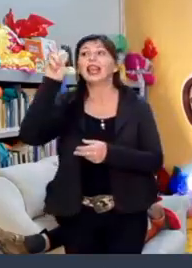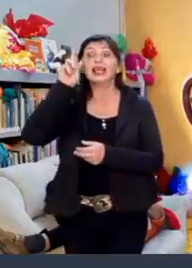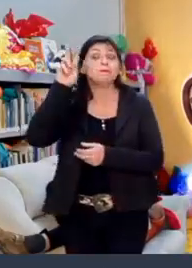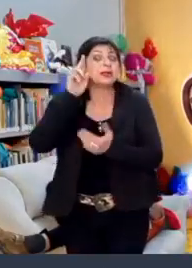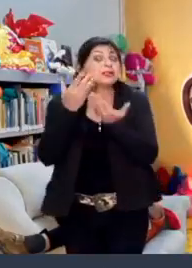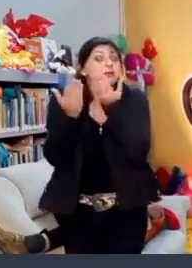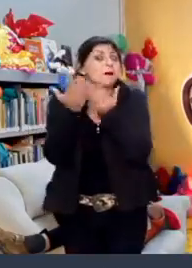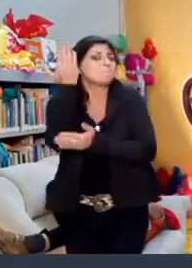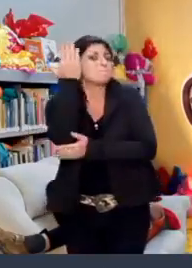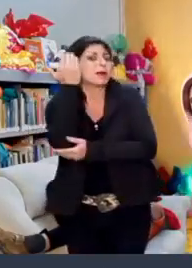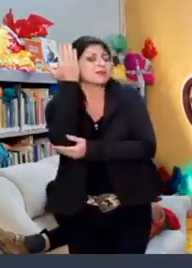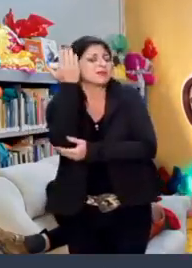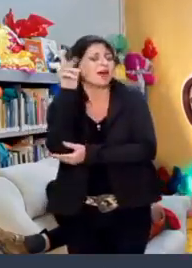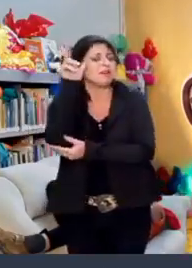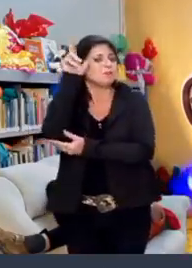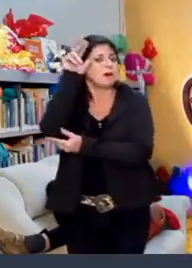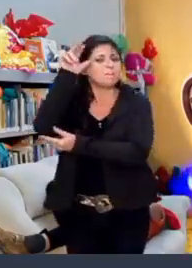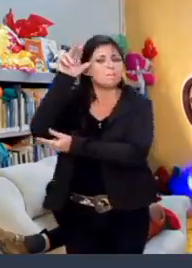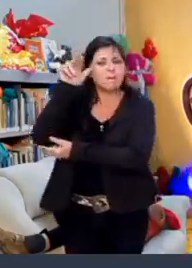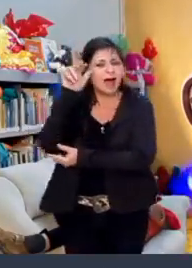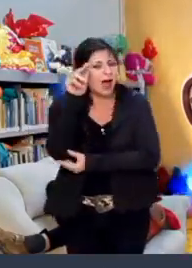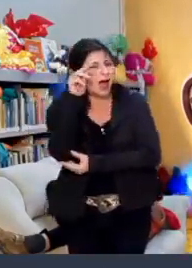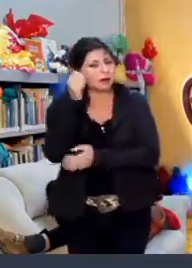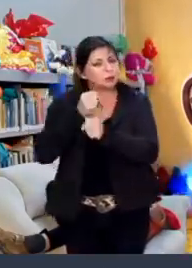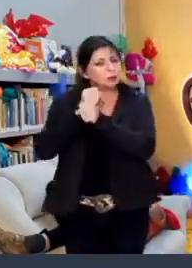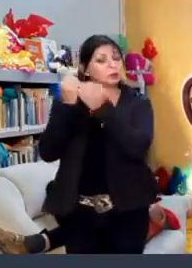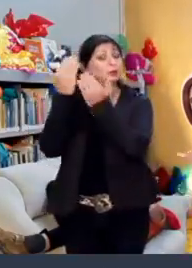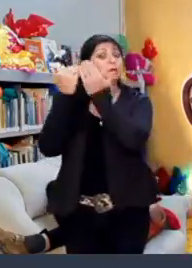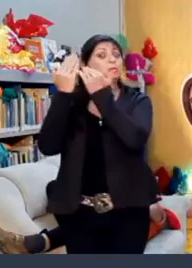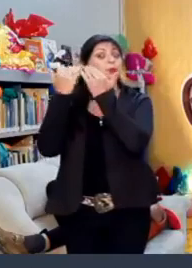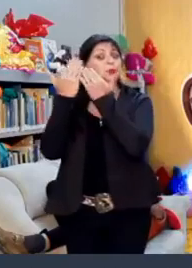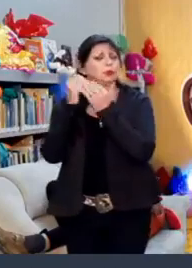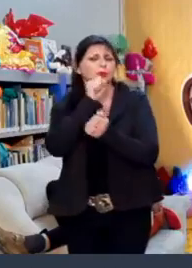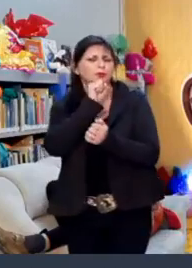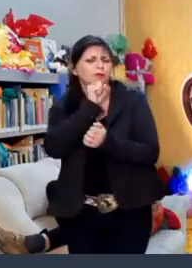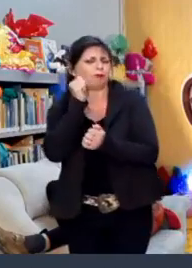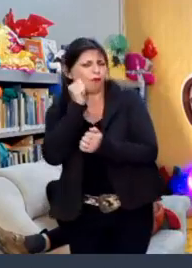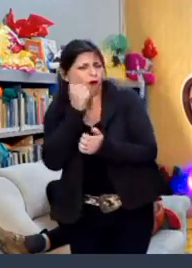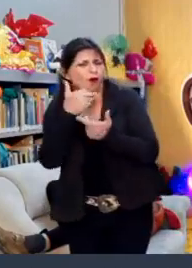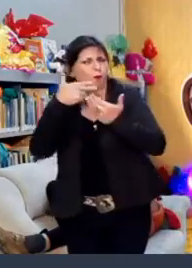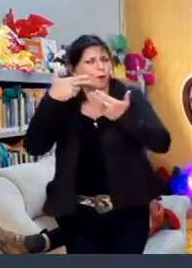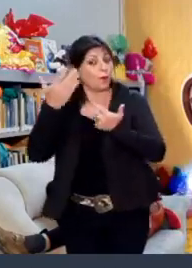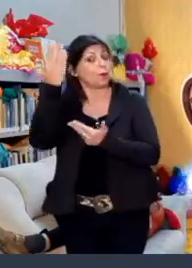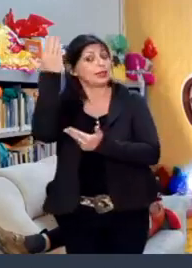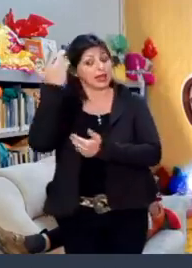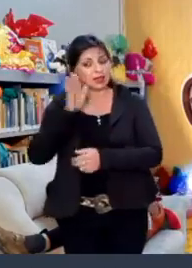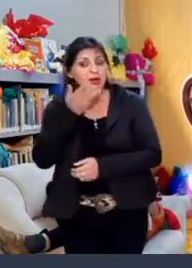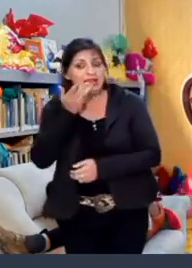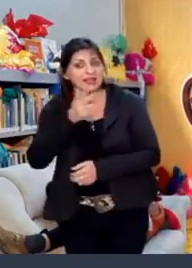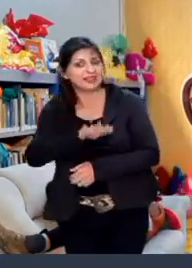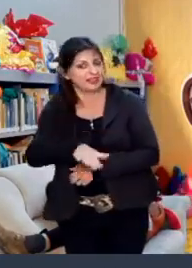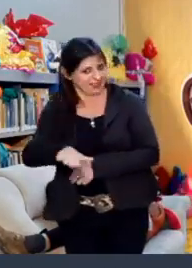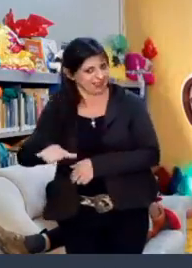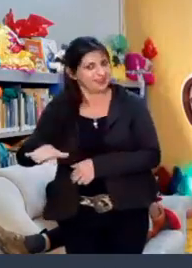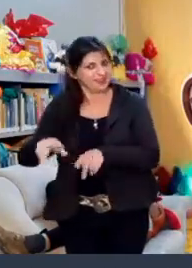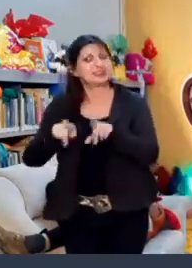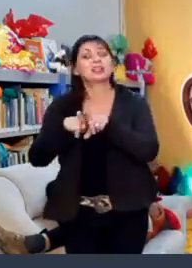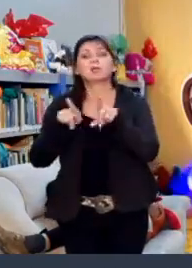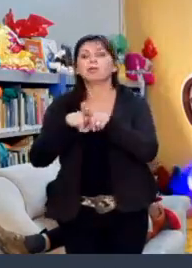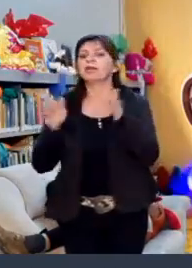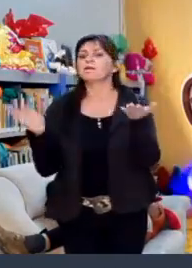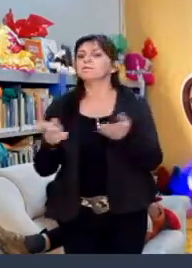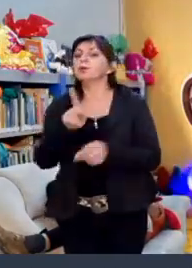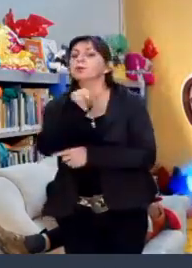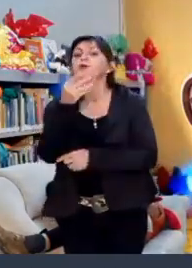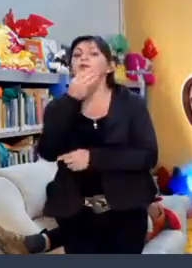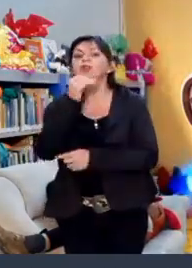era vista há muitos anos, lá no tempo dos nossos pais e avós. E teremos também o professor Juliano